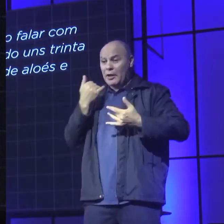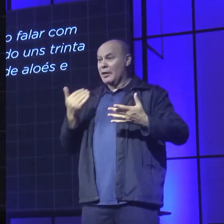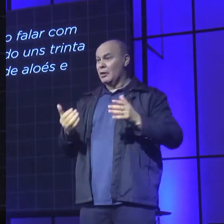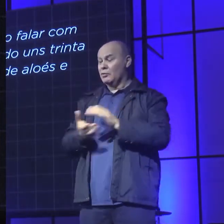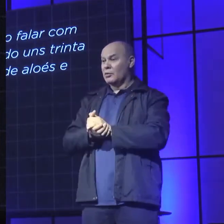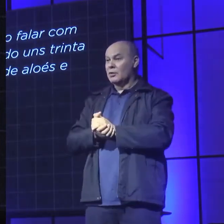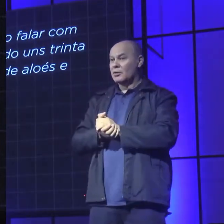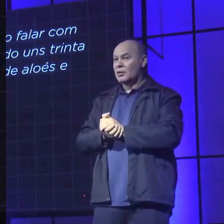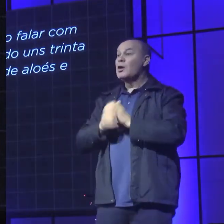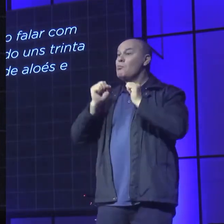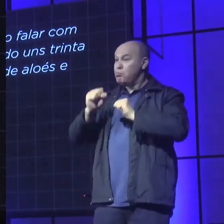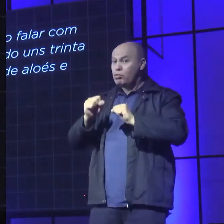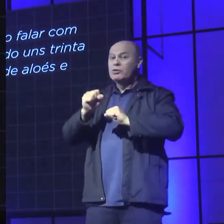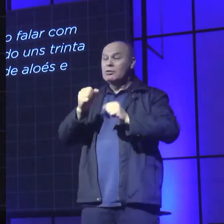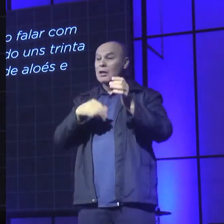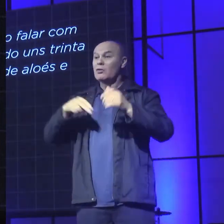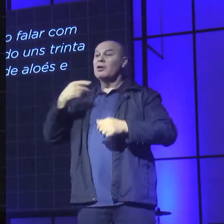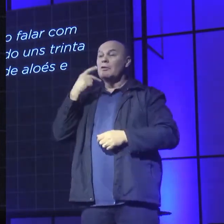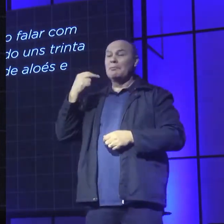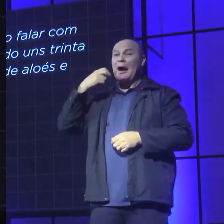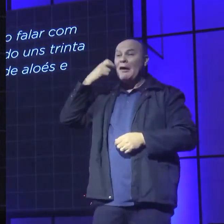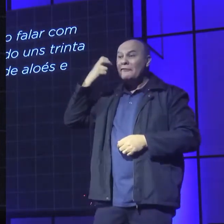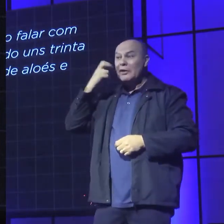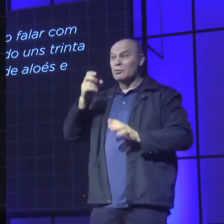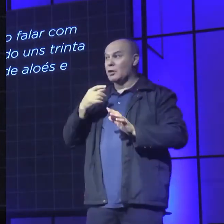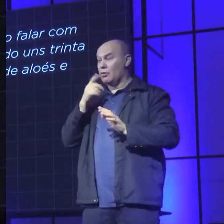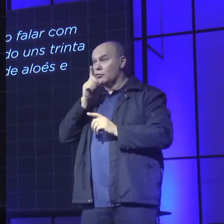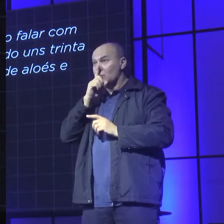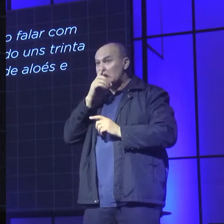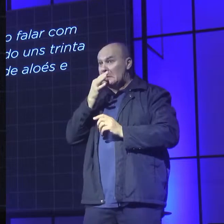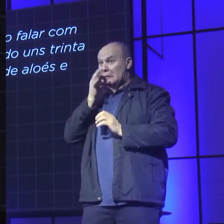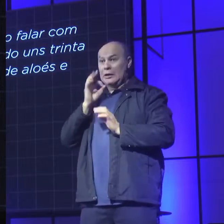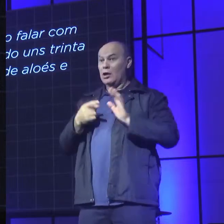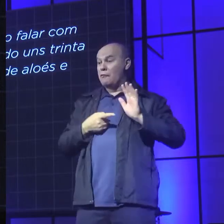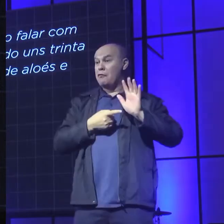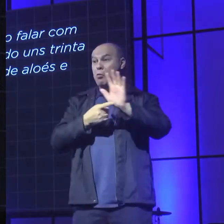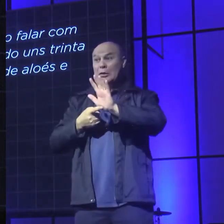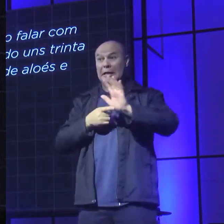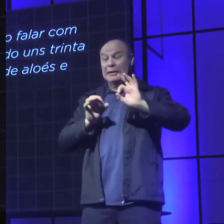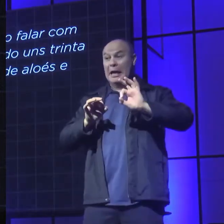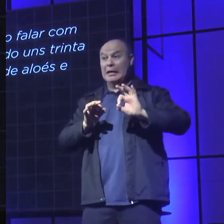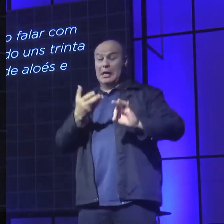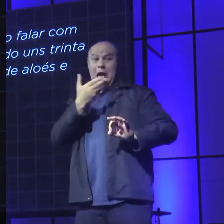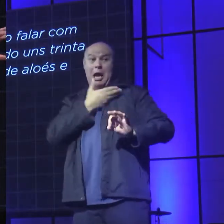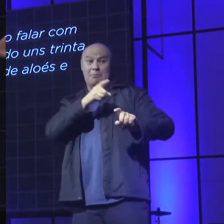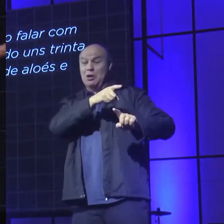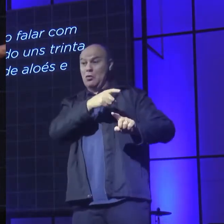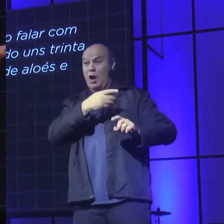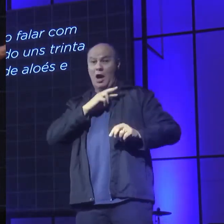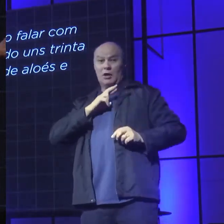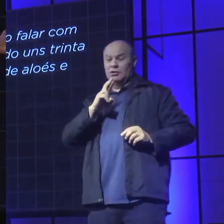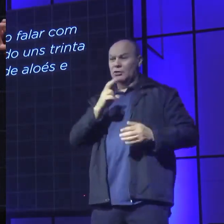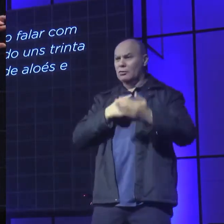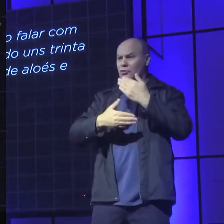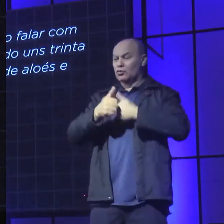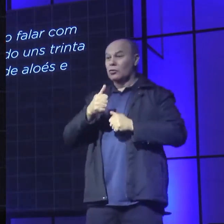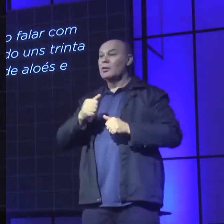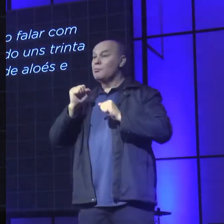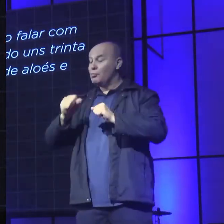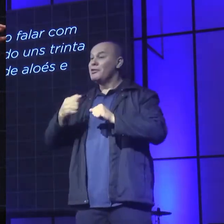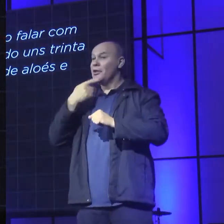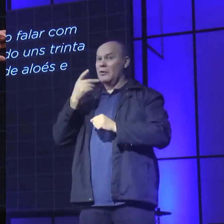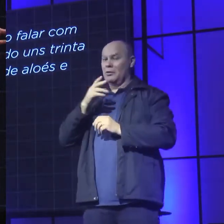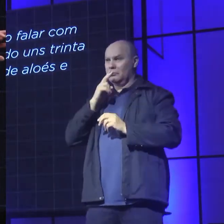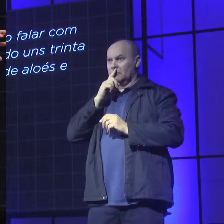sinédrio. Não vou falar nada para os caras não me darem um chute na traseira. Não vou falar nada para não ser rotulado como um